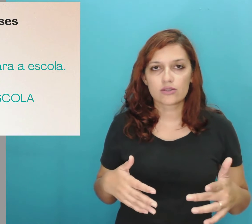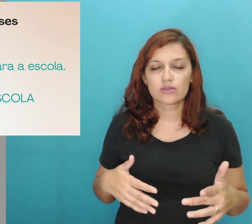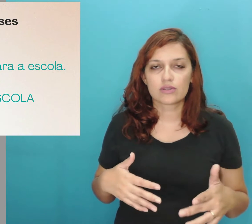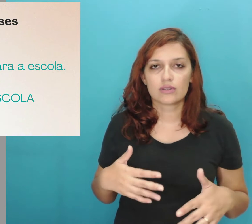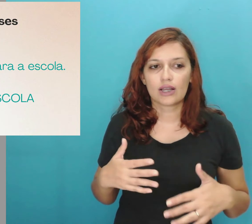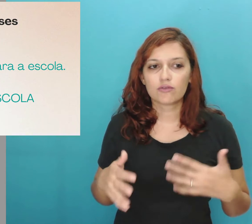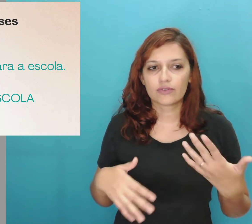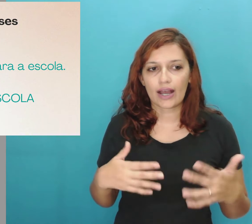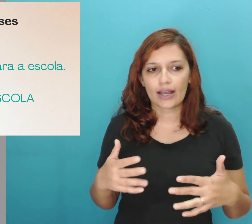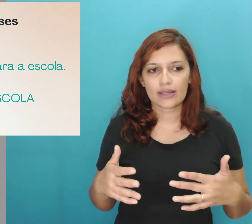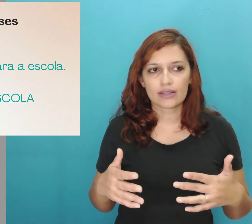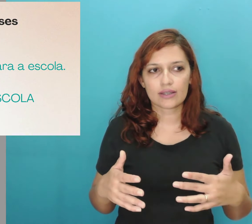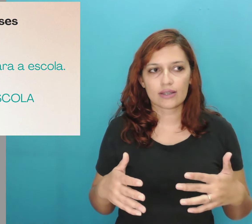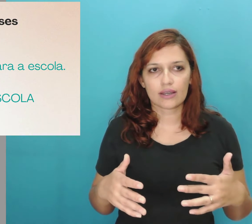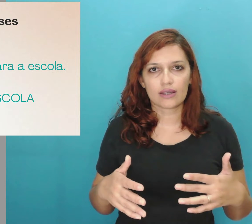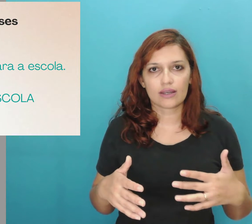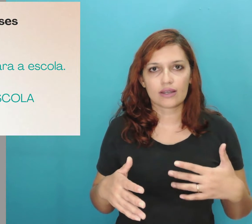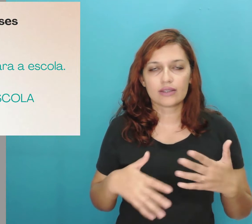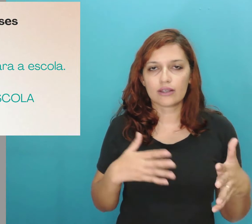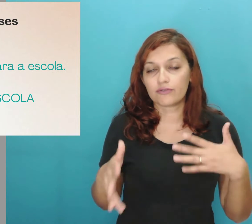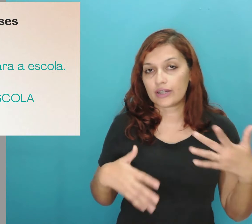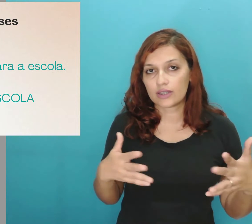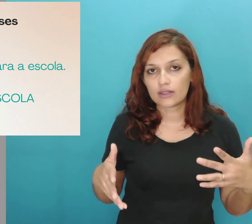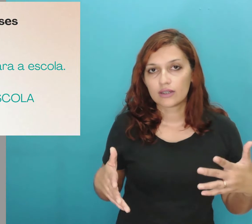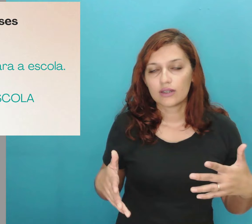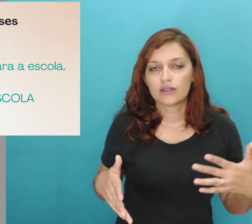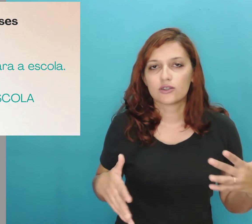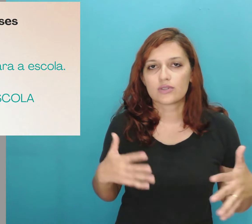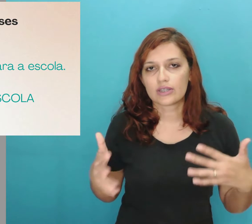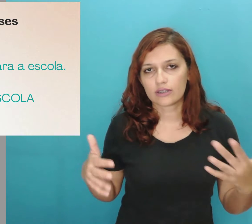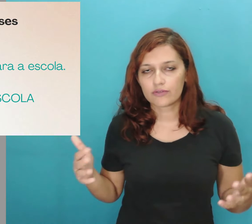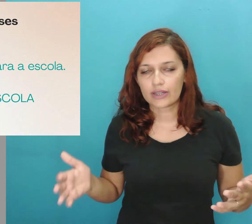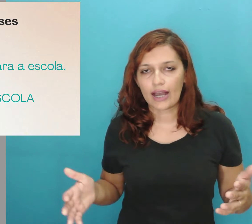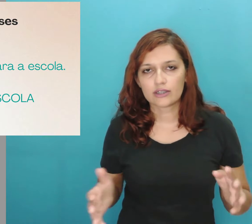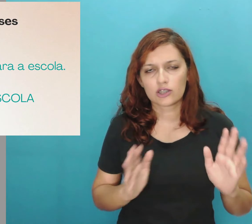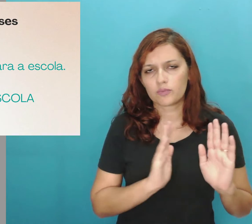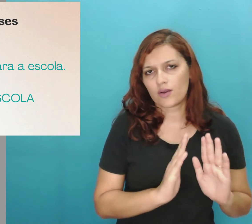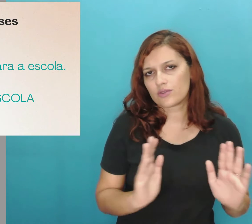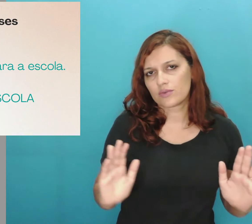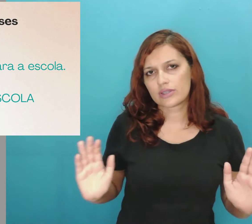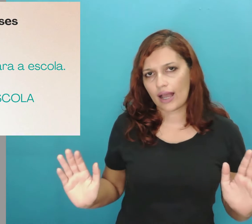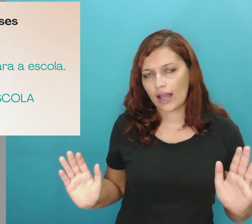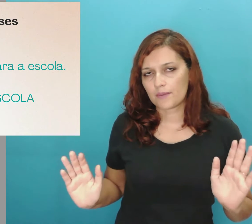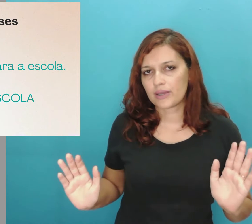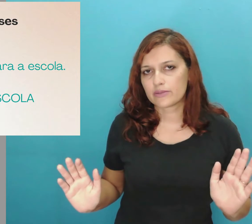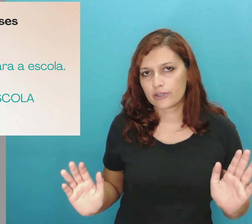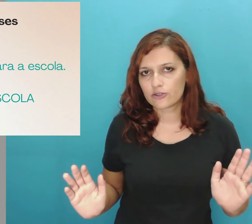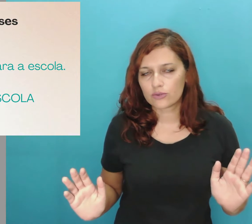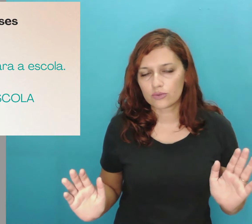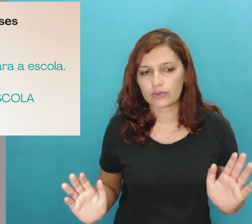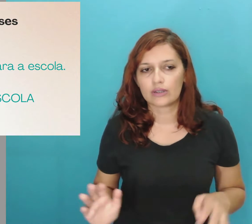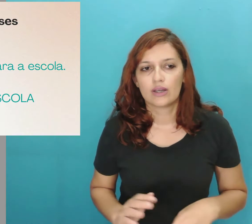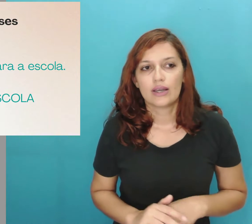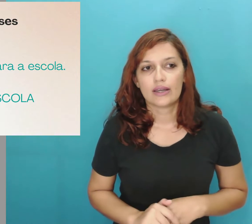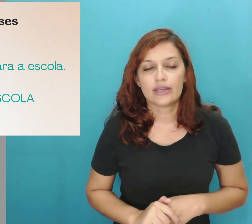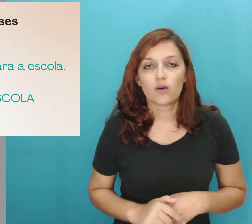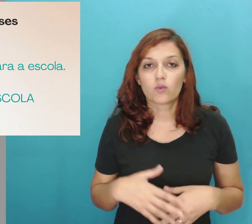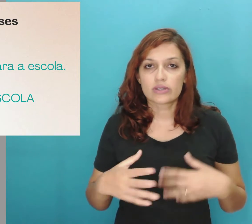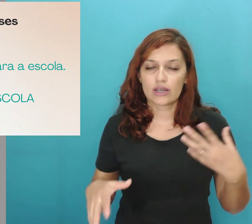casos não vai interferir no significado, então eu posso usar a mesma estrutura. Em algumas